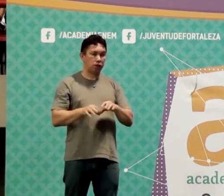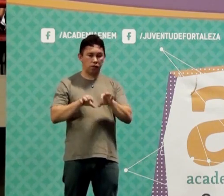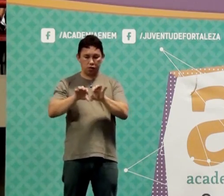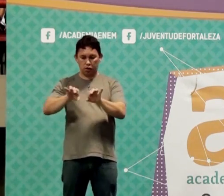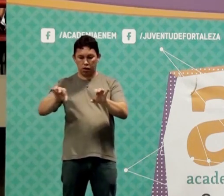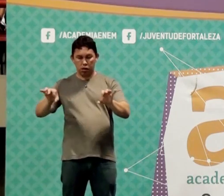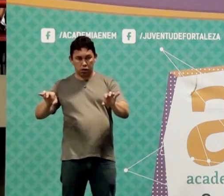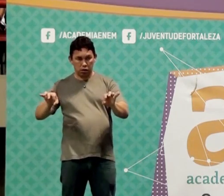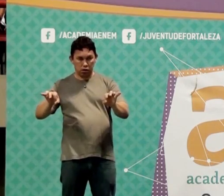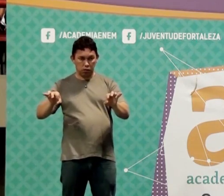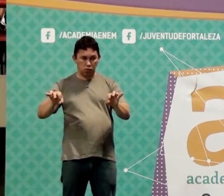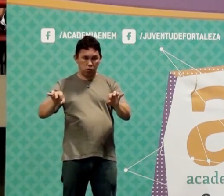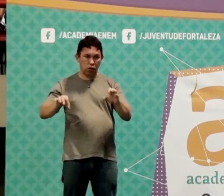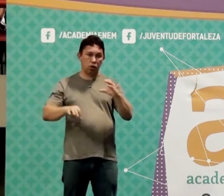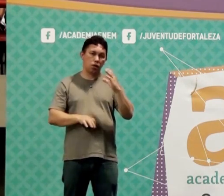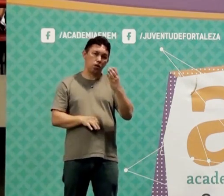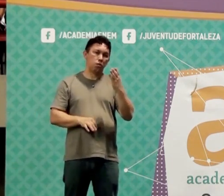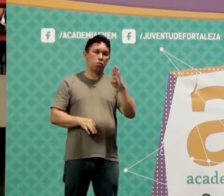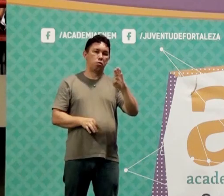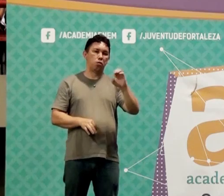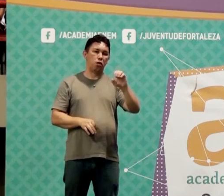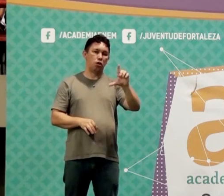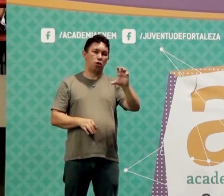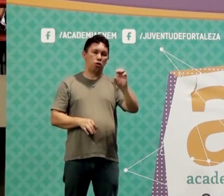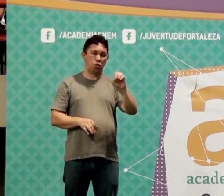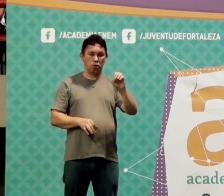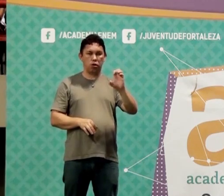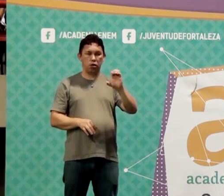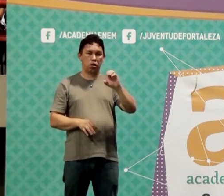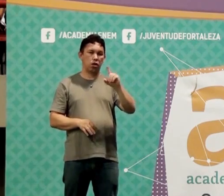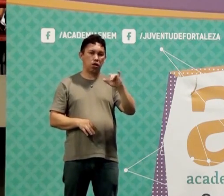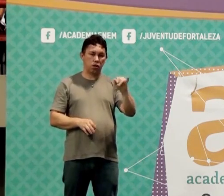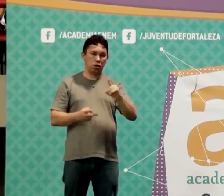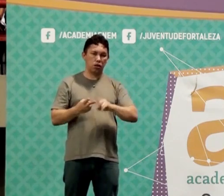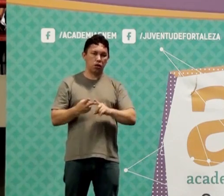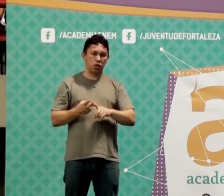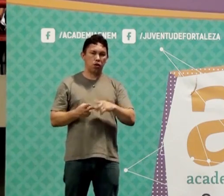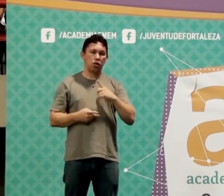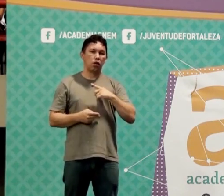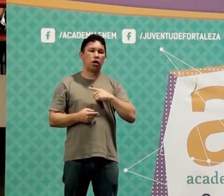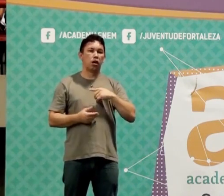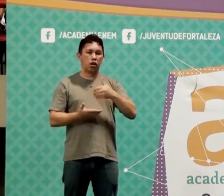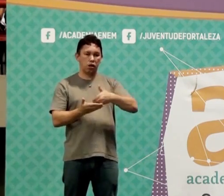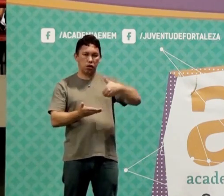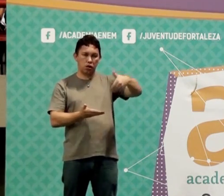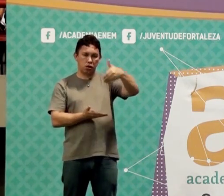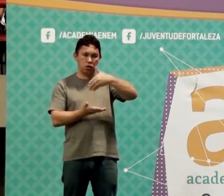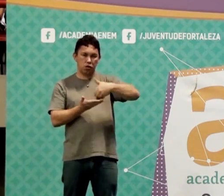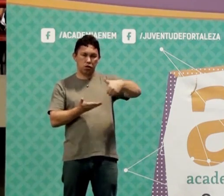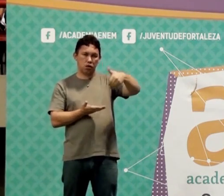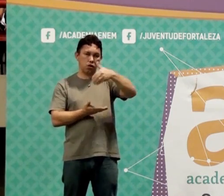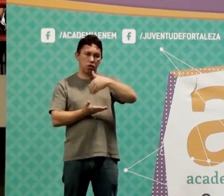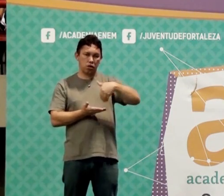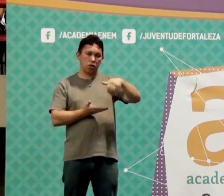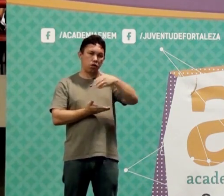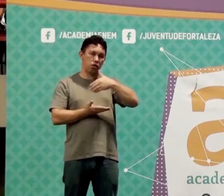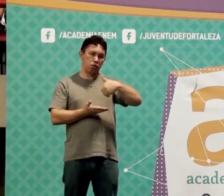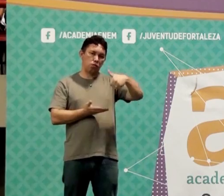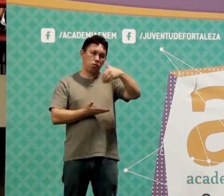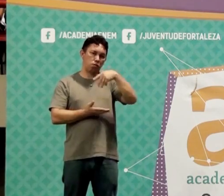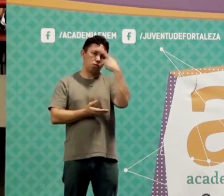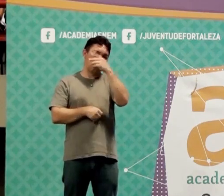Natal só para comprar aquele produto. Na Idade Média, a cidade era tão marcada pelo produto, que tem produtos que